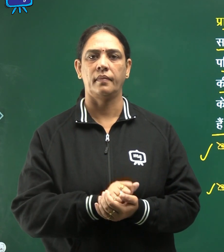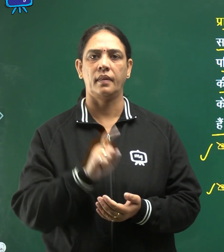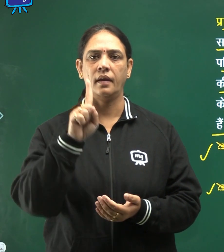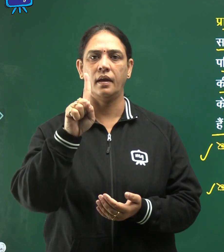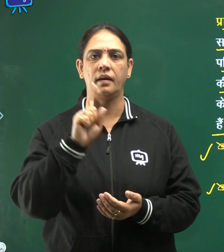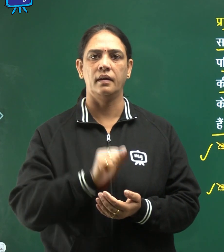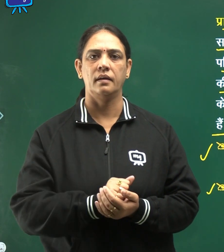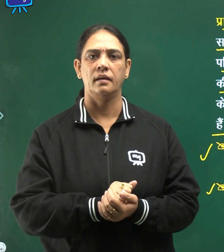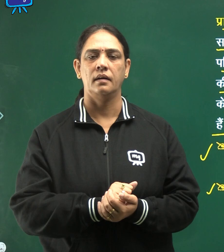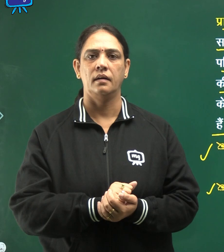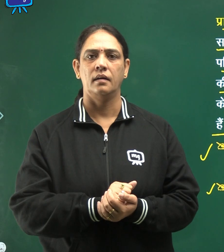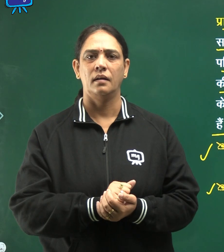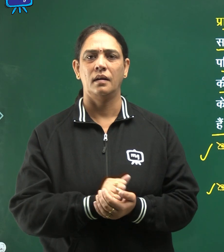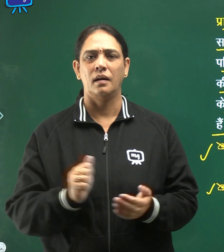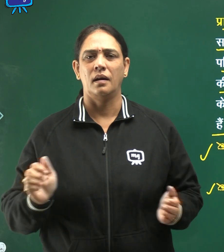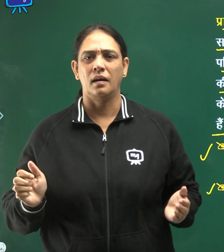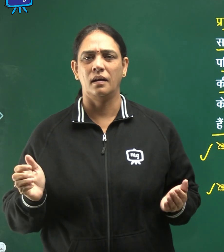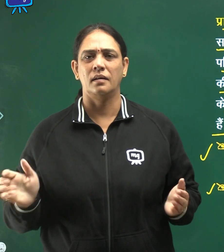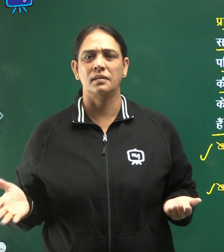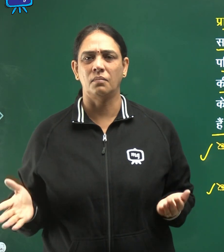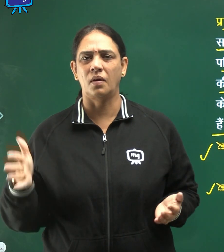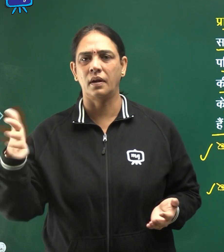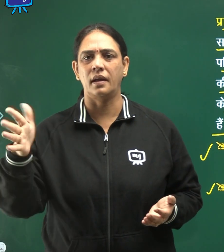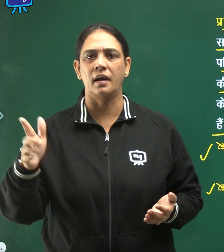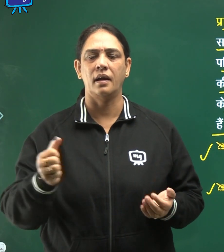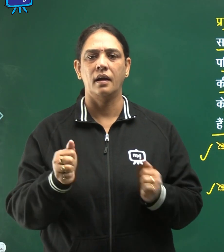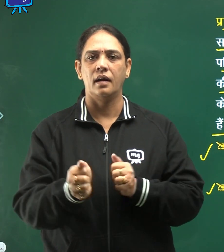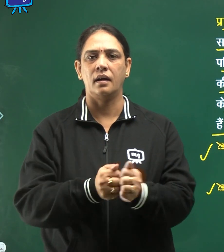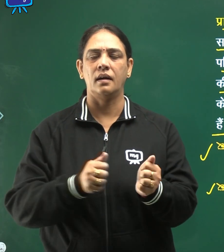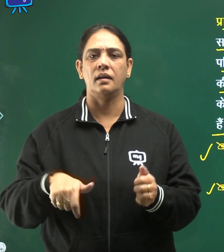एक असंभव घटना की